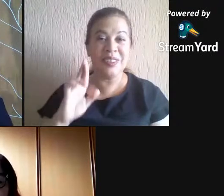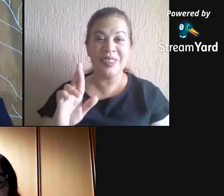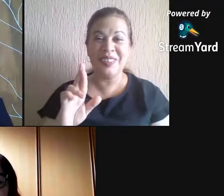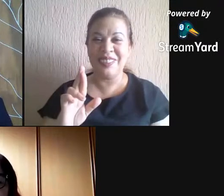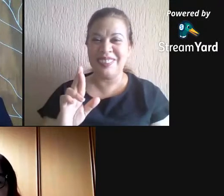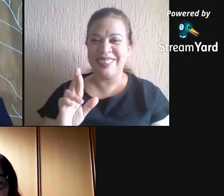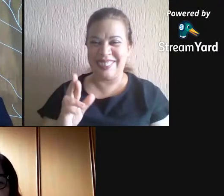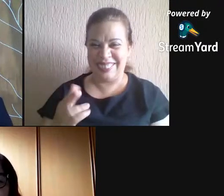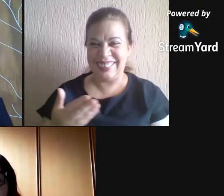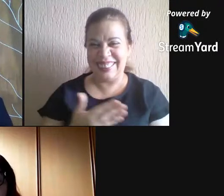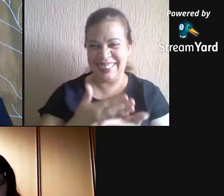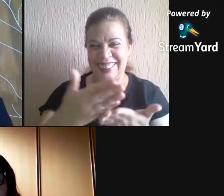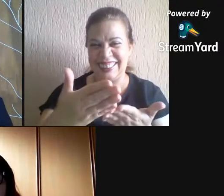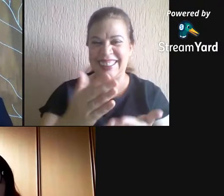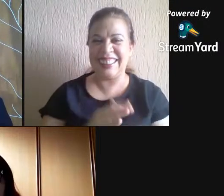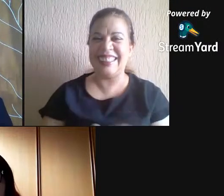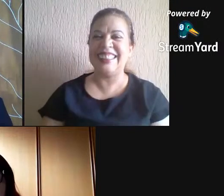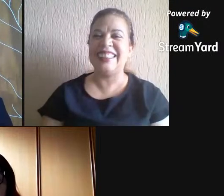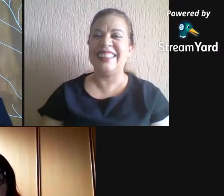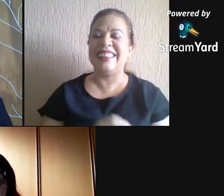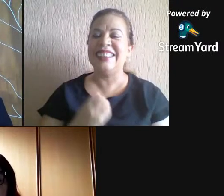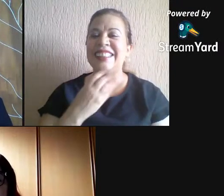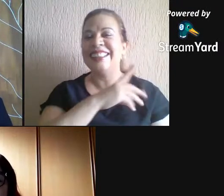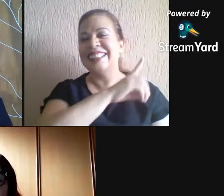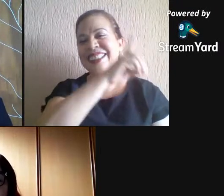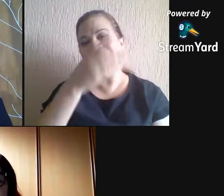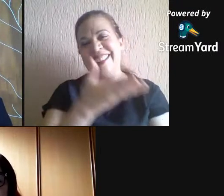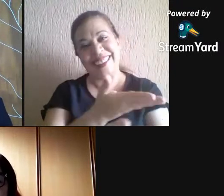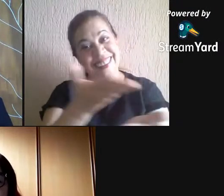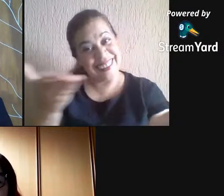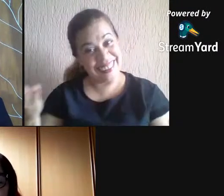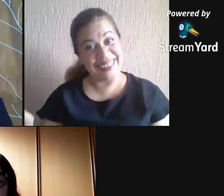da palavra. Bom dia a todas e a